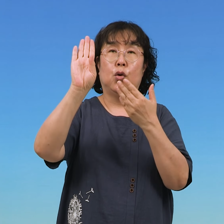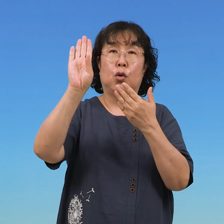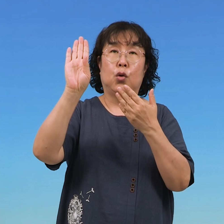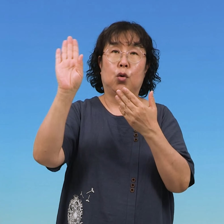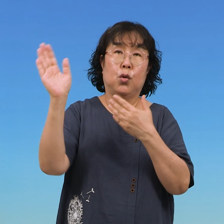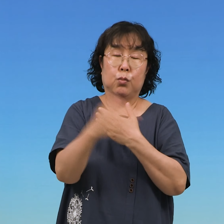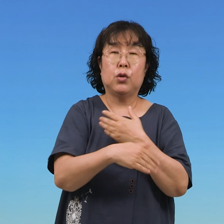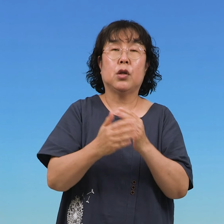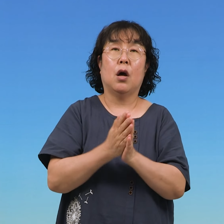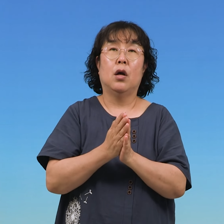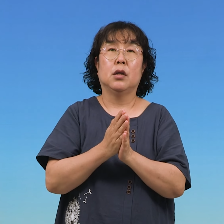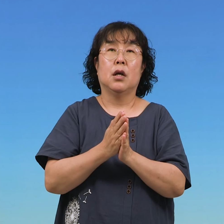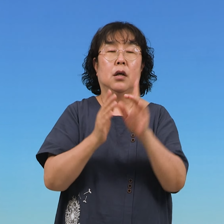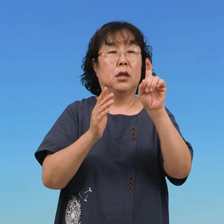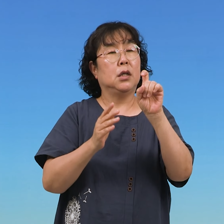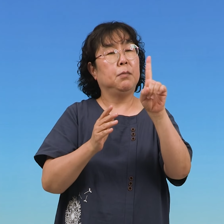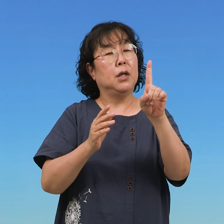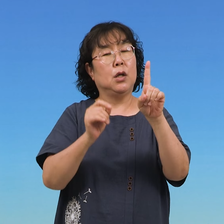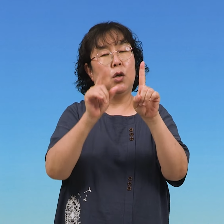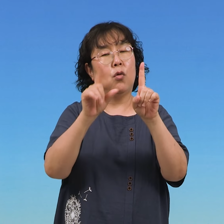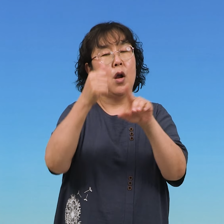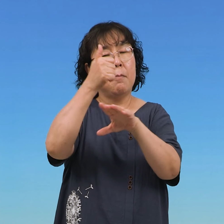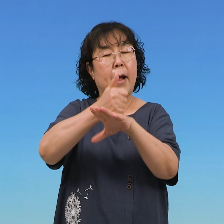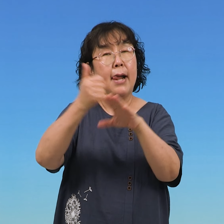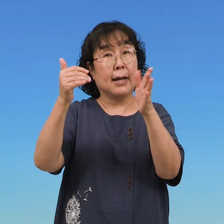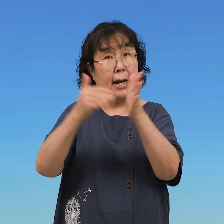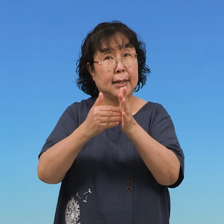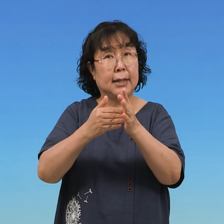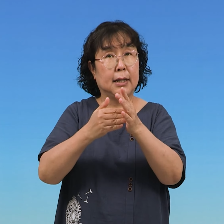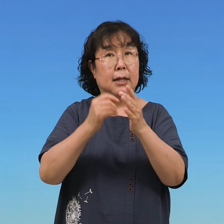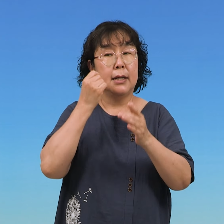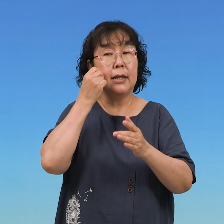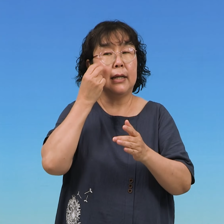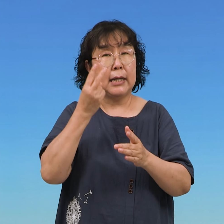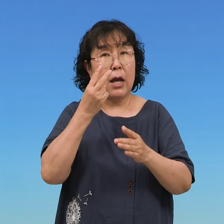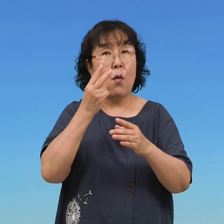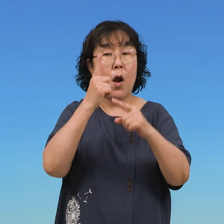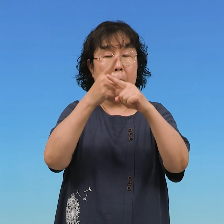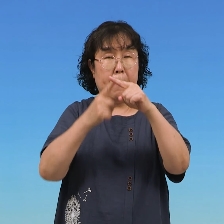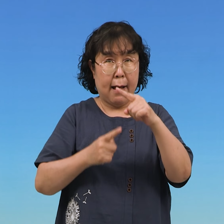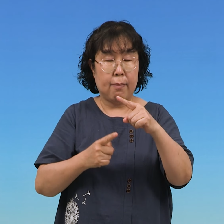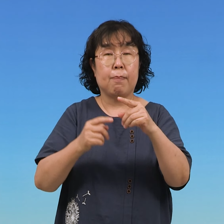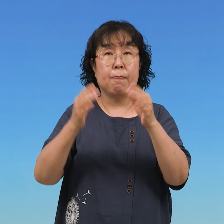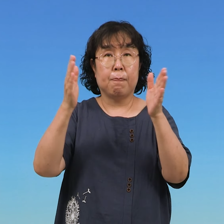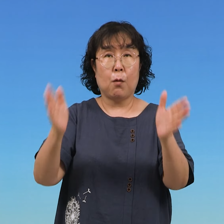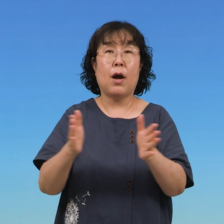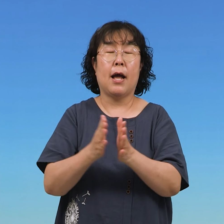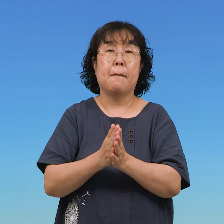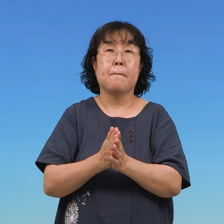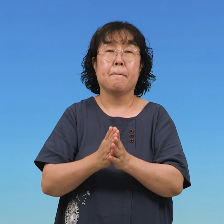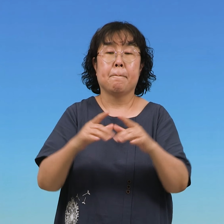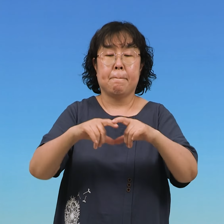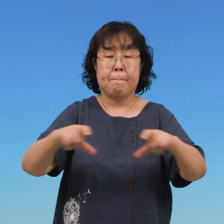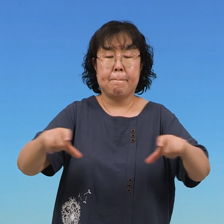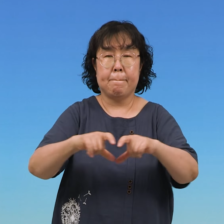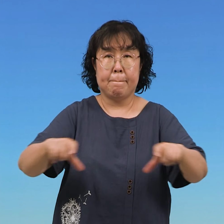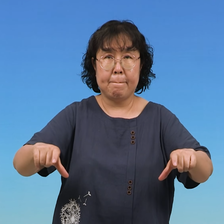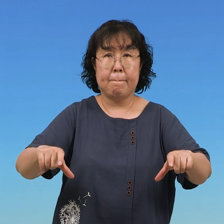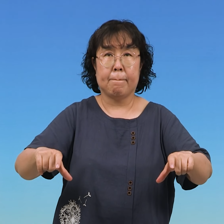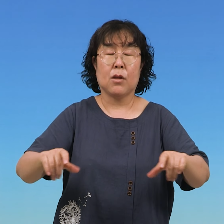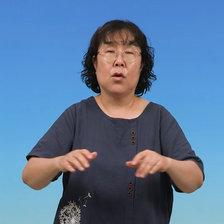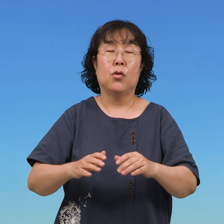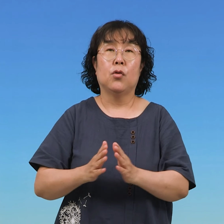동안 한 번 체크해가지고 이게 뭐 되겠냐고요. 그래서 2달 반 동안 평균 출석을 내가지고 5,000명 이하로